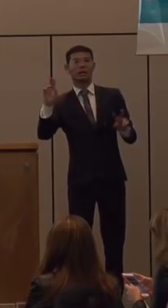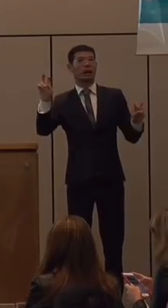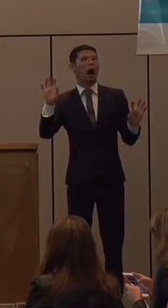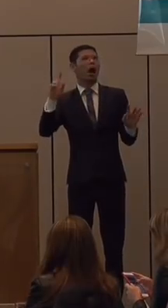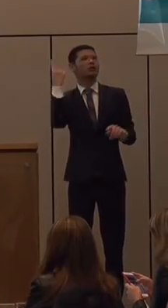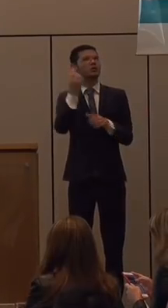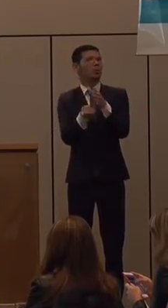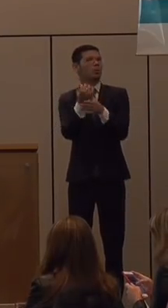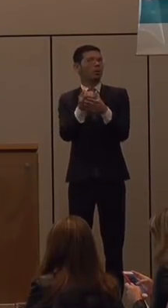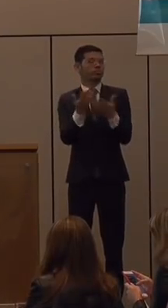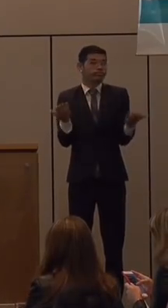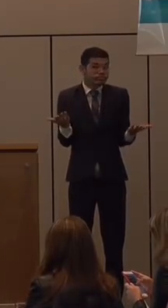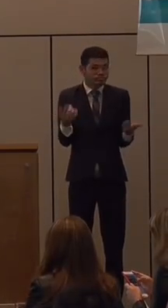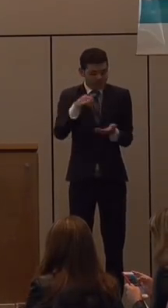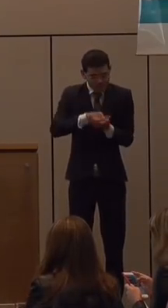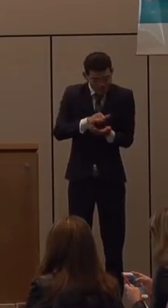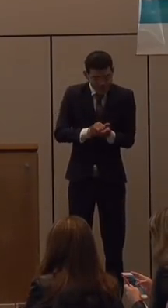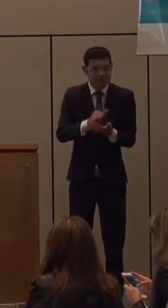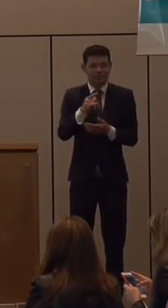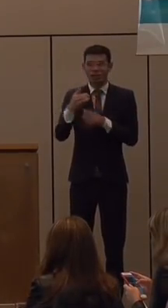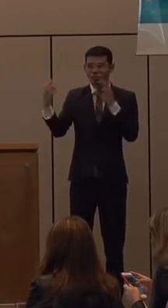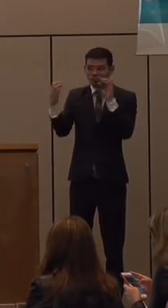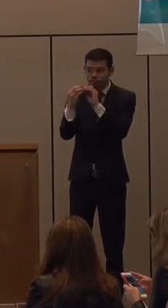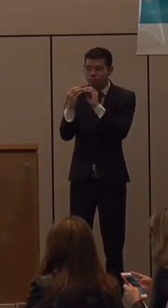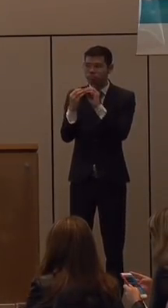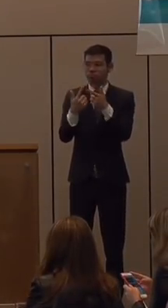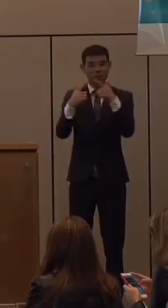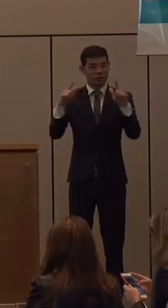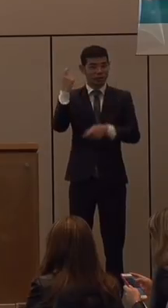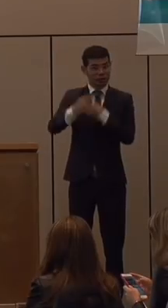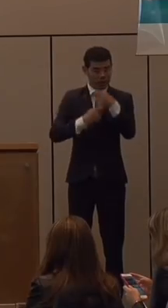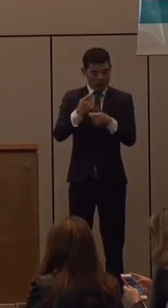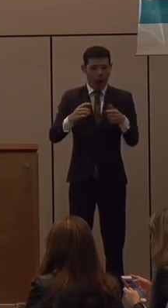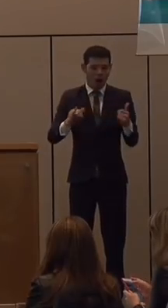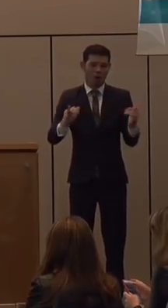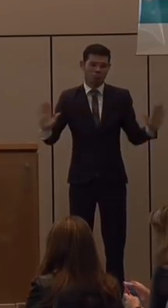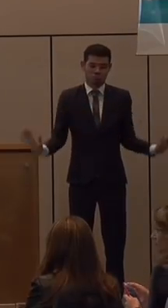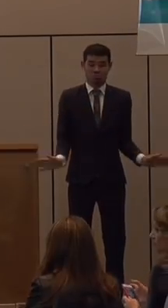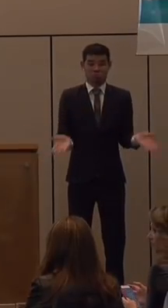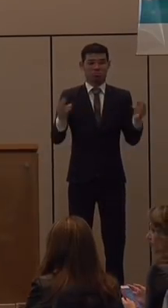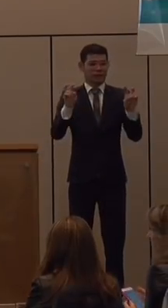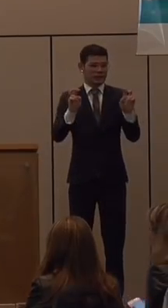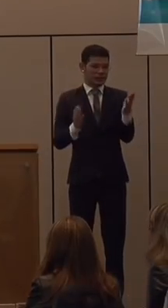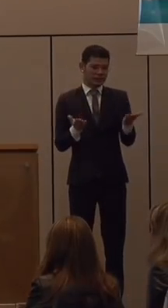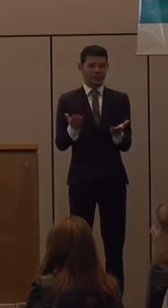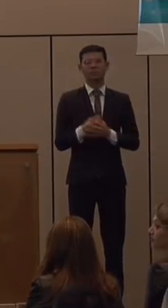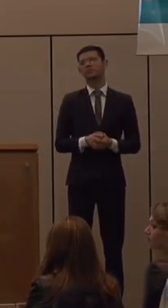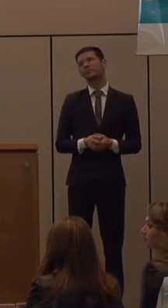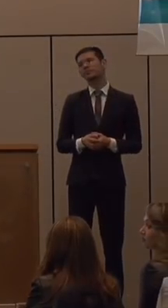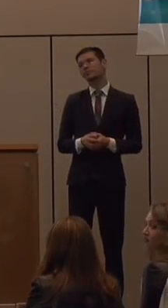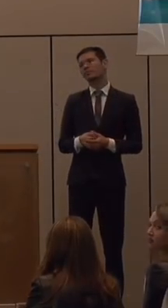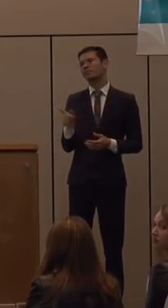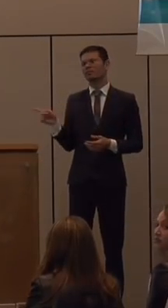precisamente con los tlcs es que estamos logrando este incremento en el sector servicios bueno y la